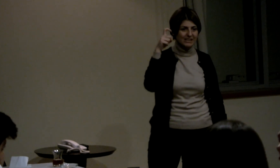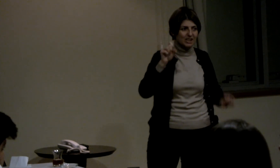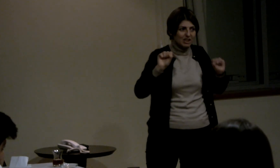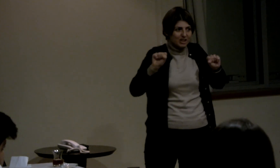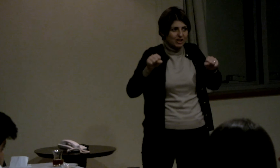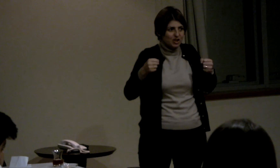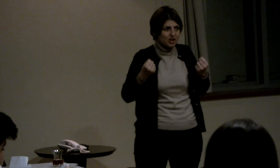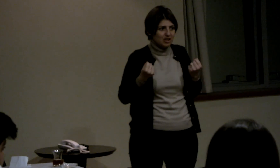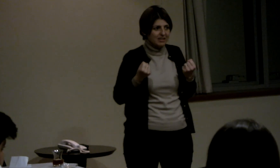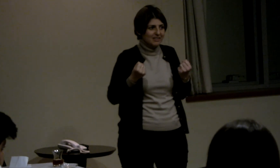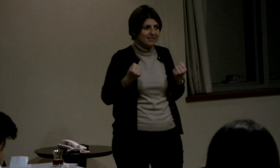kış,